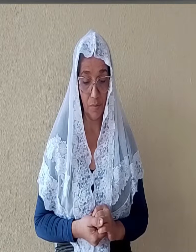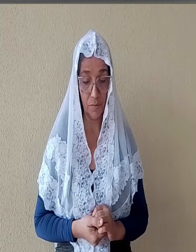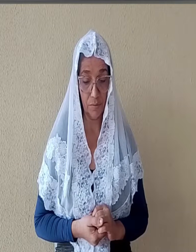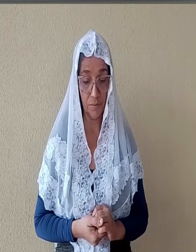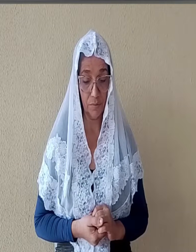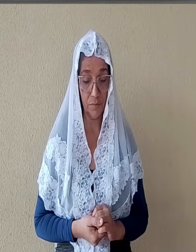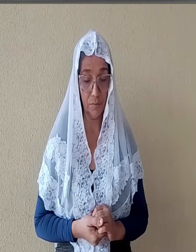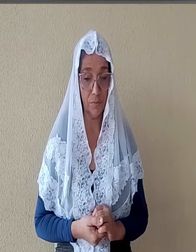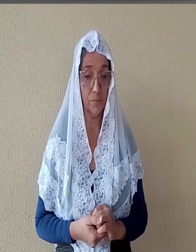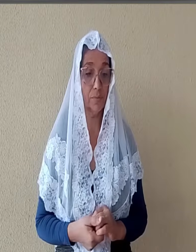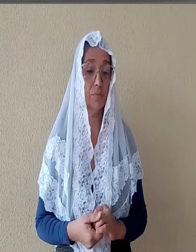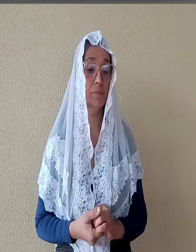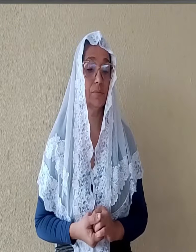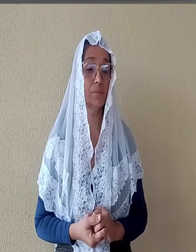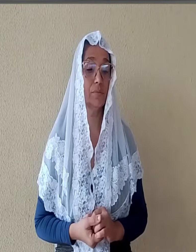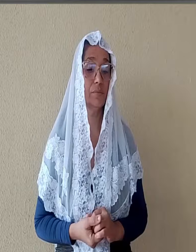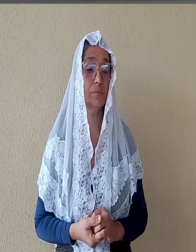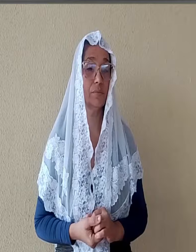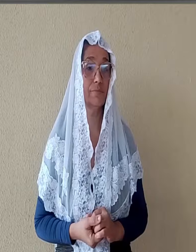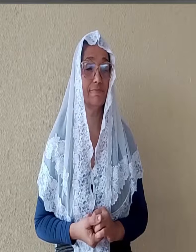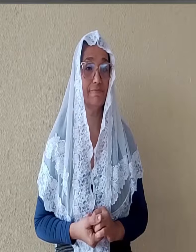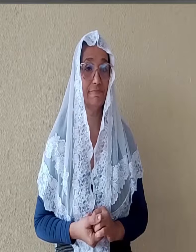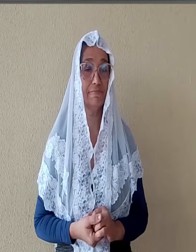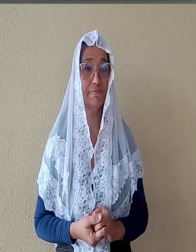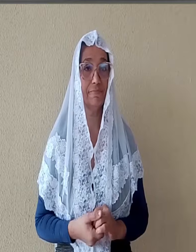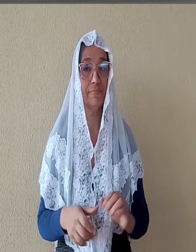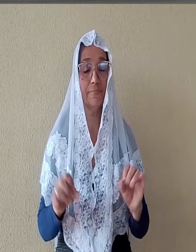Senhor. O Senhor, irmão, ele é tão perfeito,